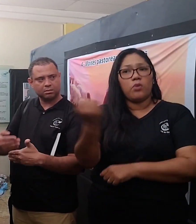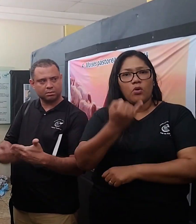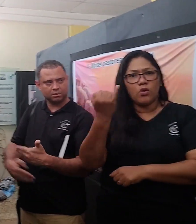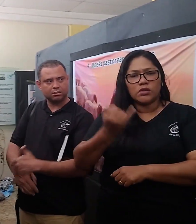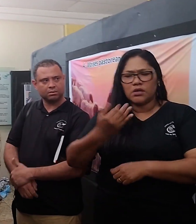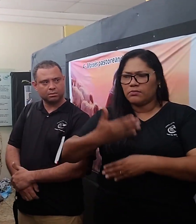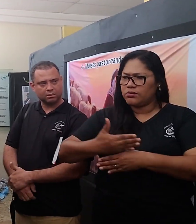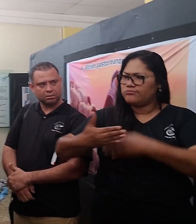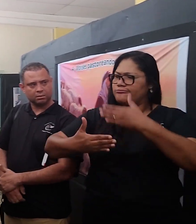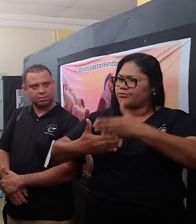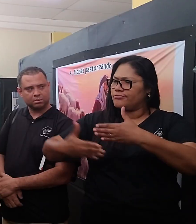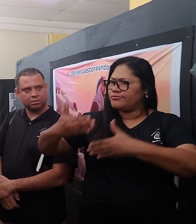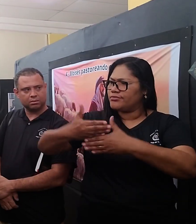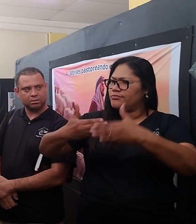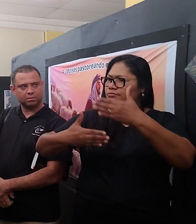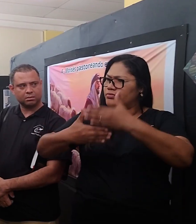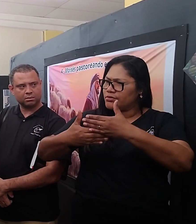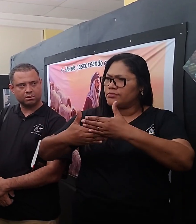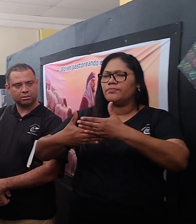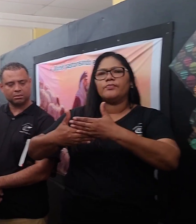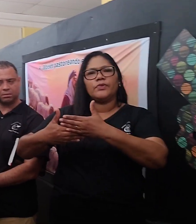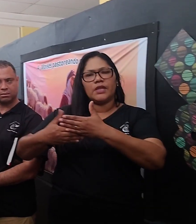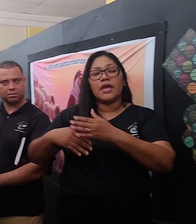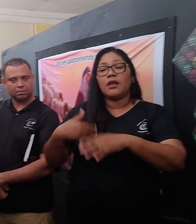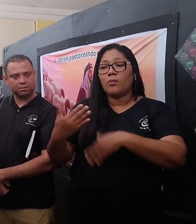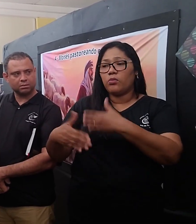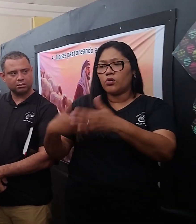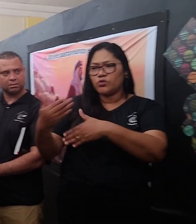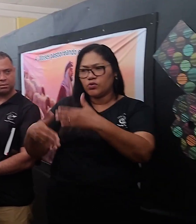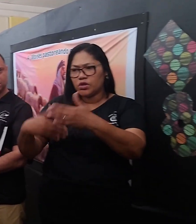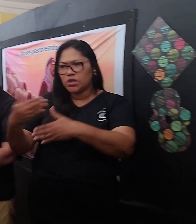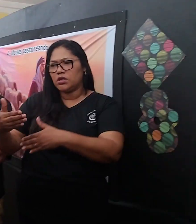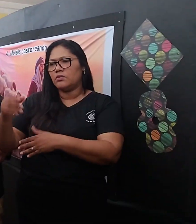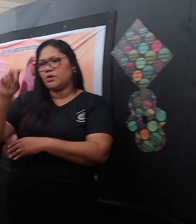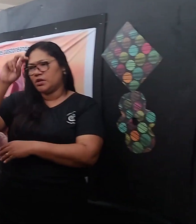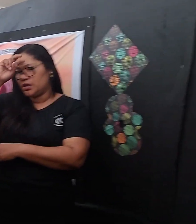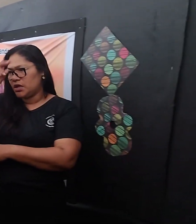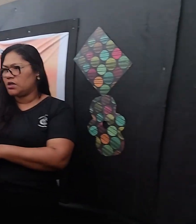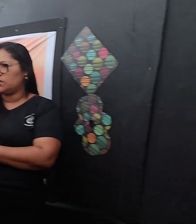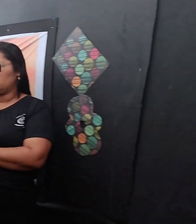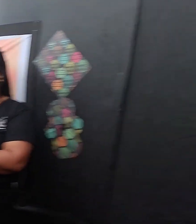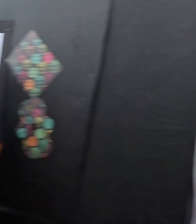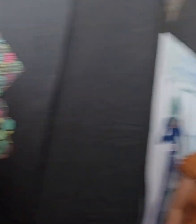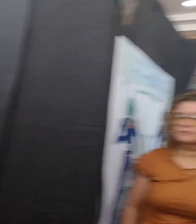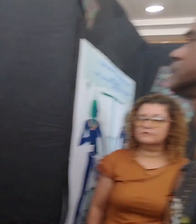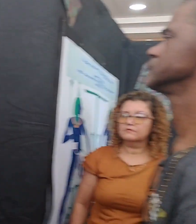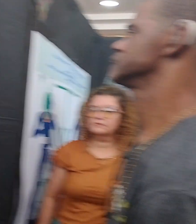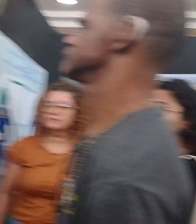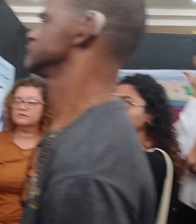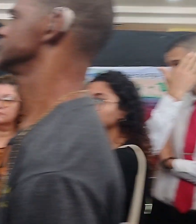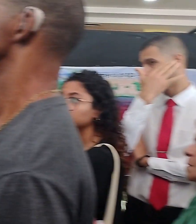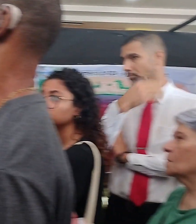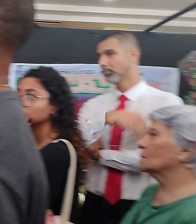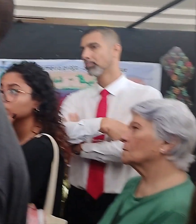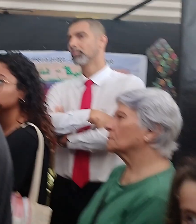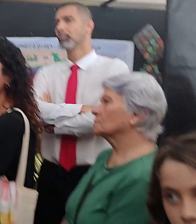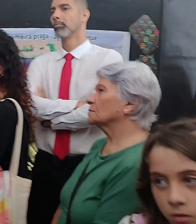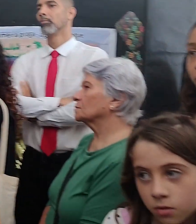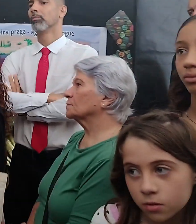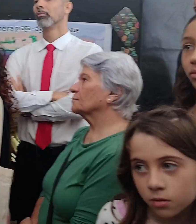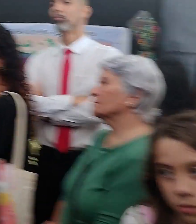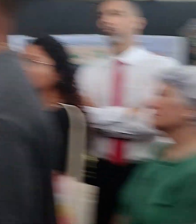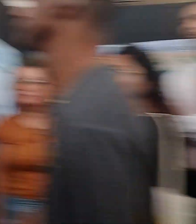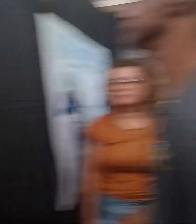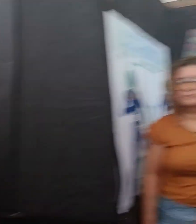o tijolo era fornecida por esses egípcios. Porém, o faraó falou: olha, já que a gente tem que colocar eles para trabalhar mais, não vamos fornecer